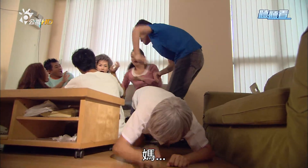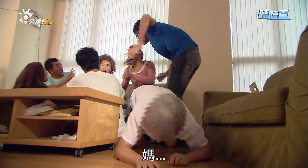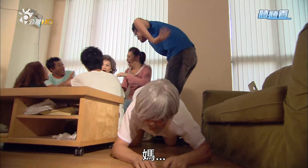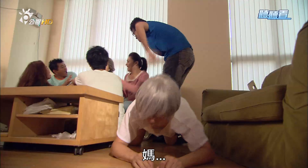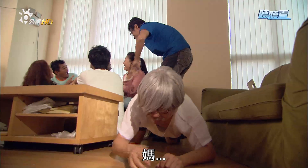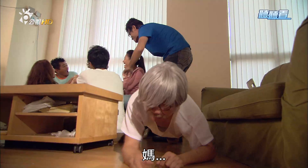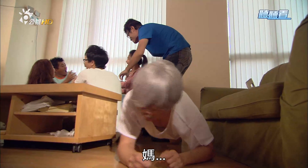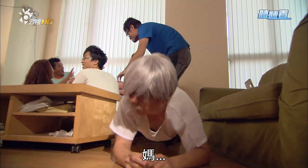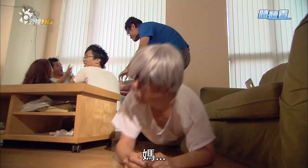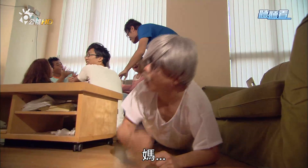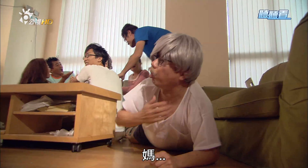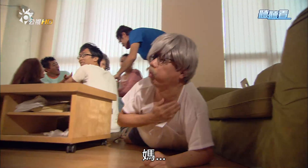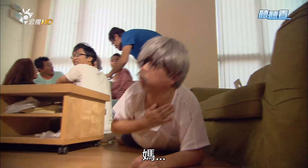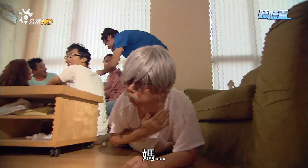妈妈妈